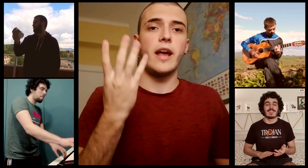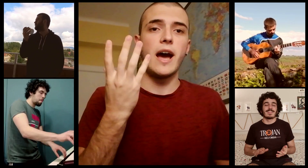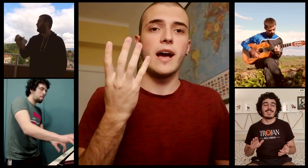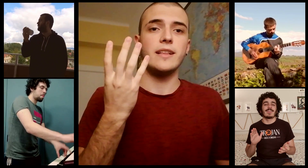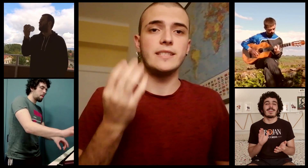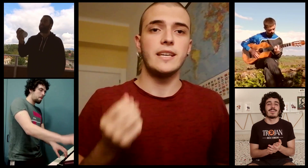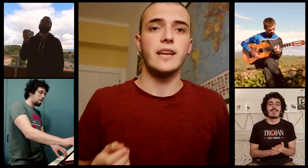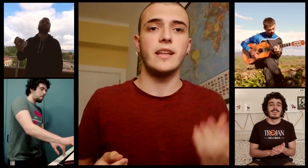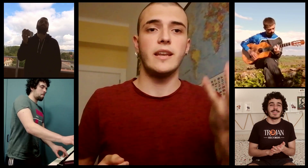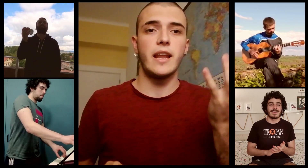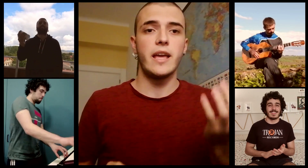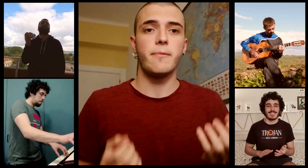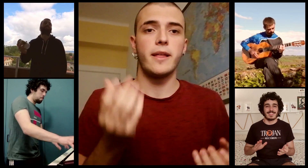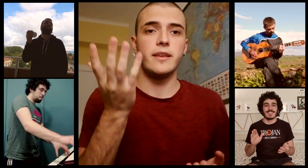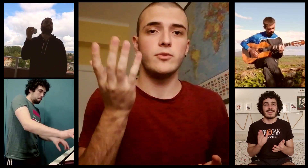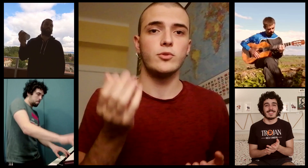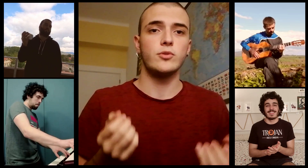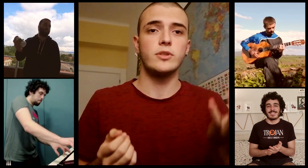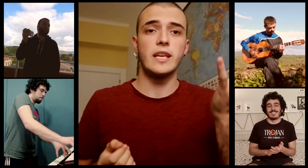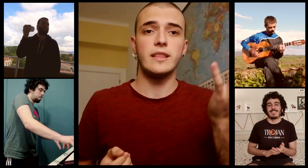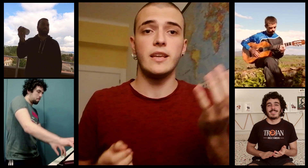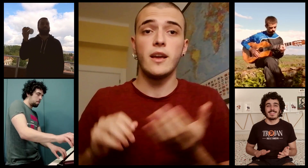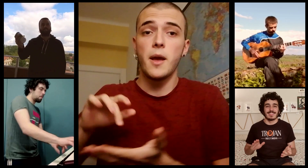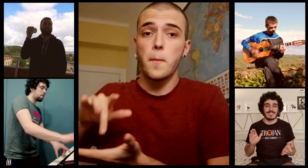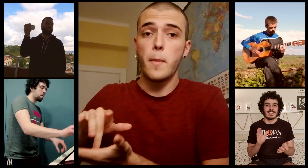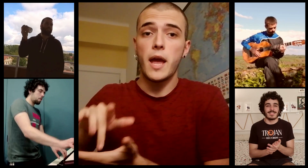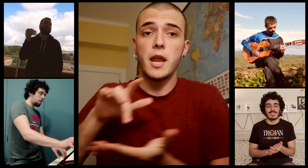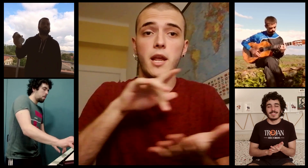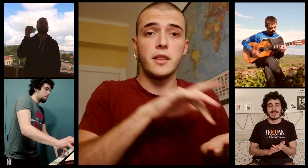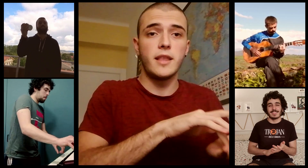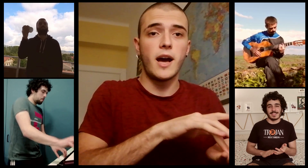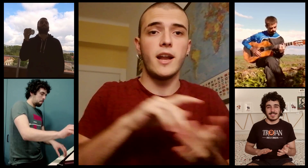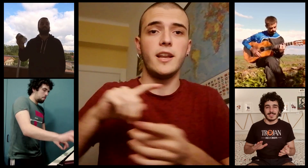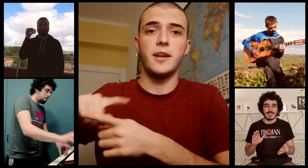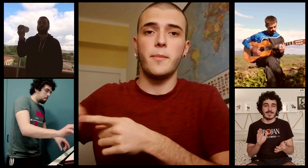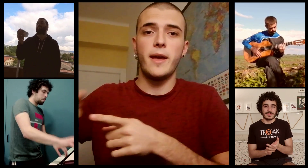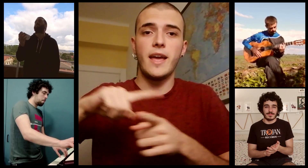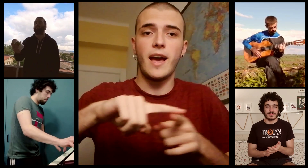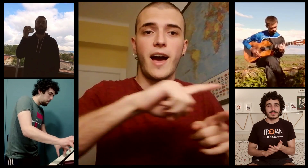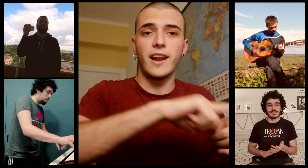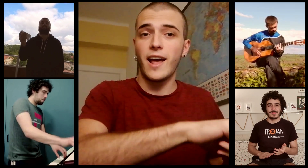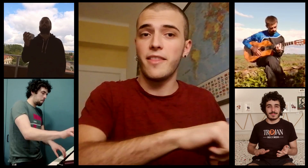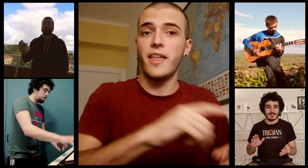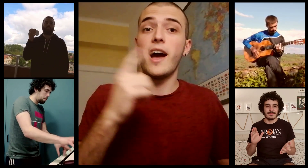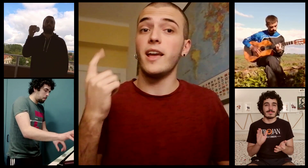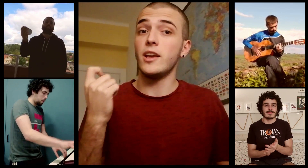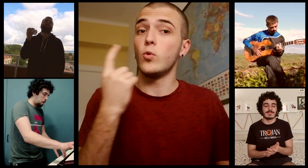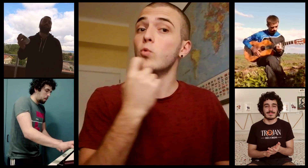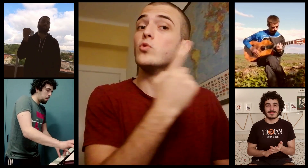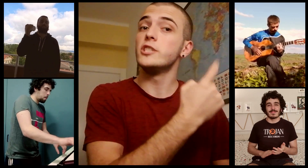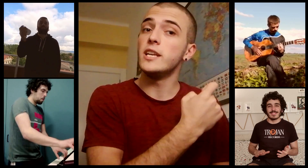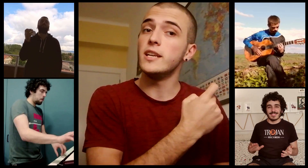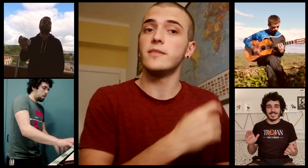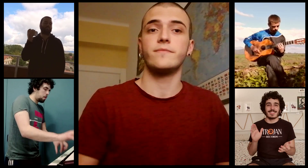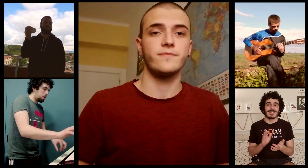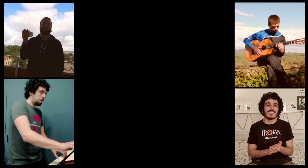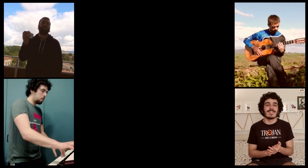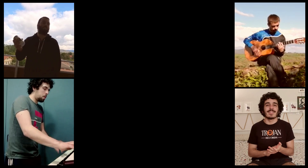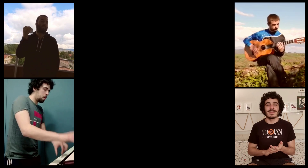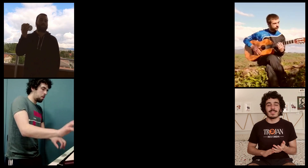harimak loratzen nahi baditu zuzendi, denetarik beharra da